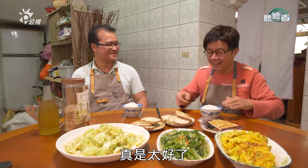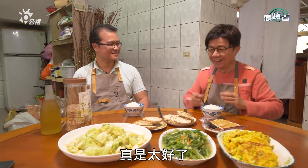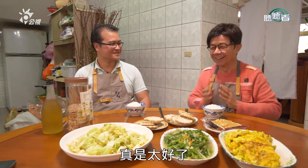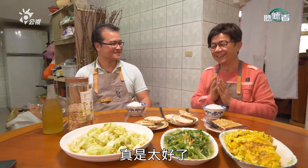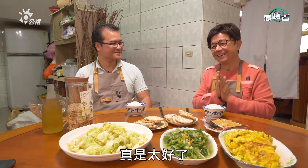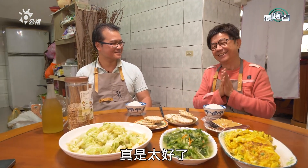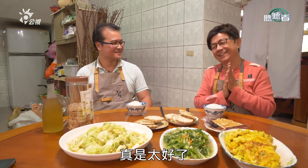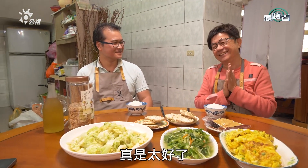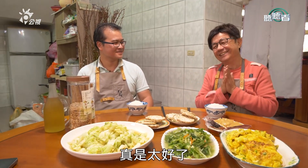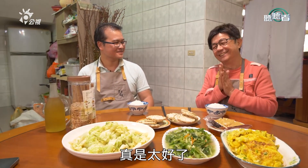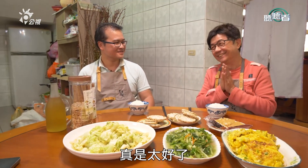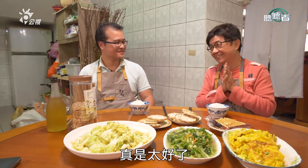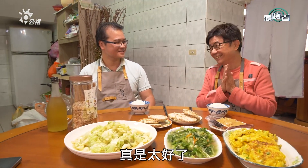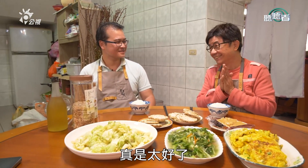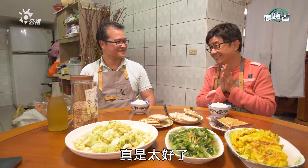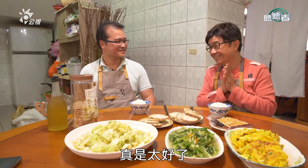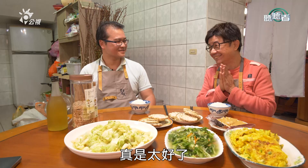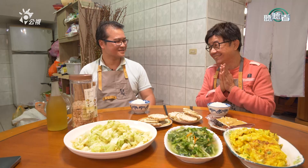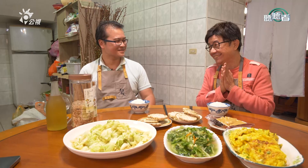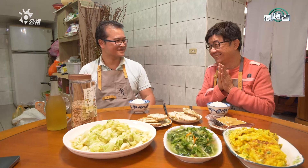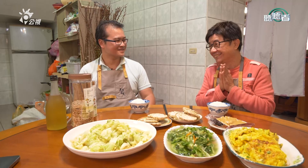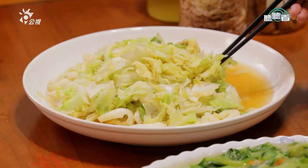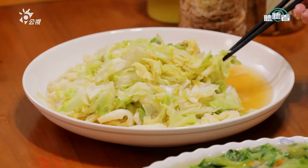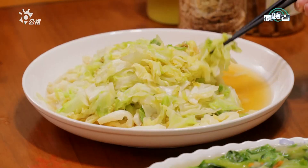是太好啦。